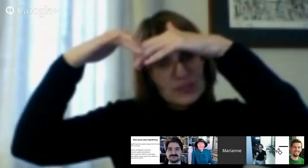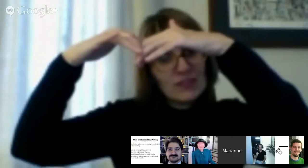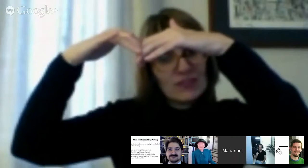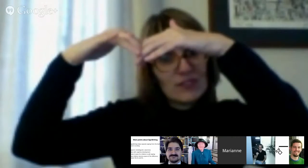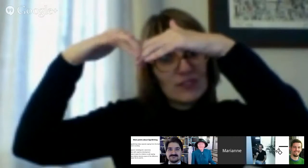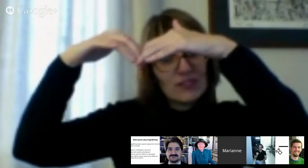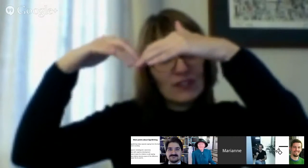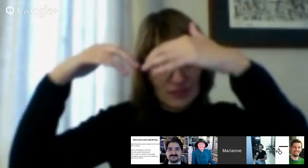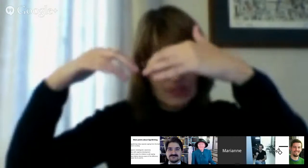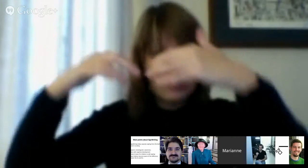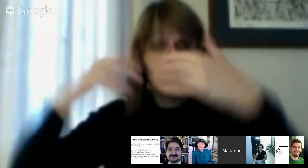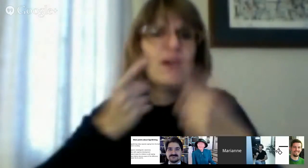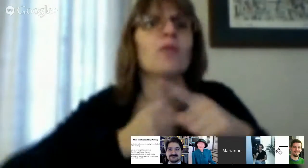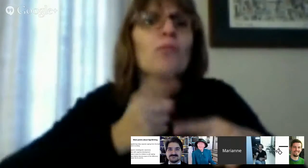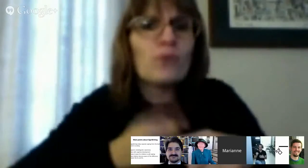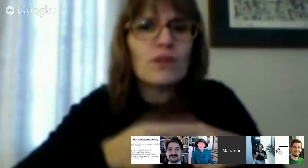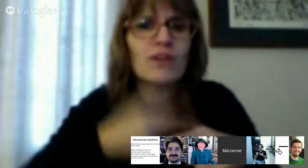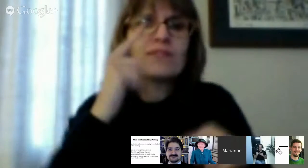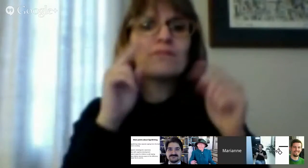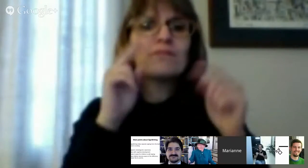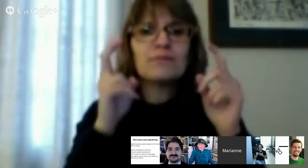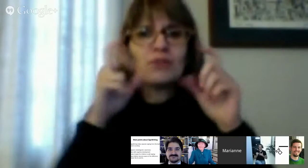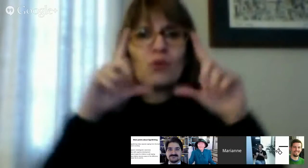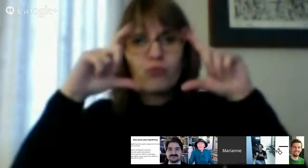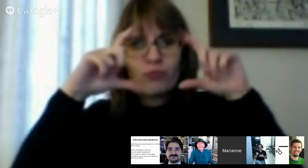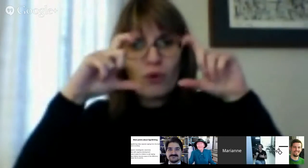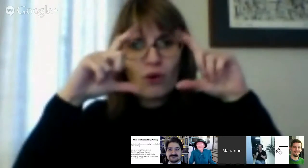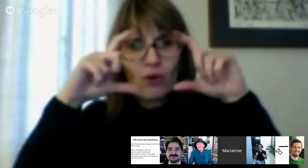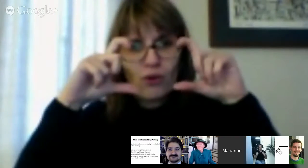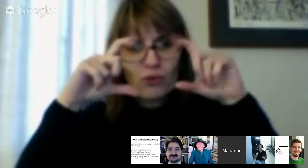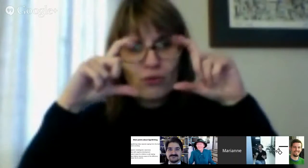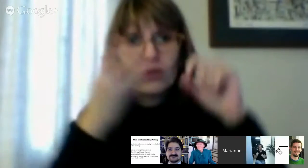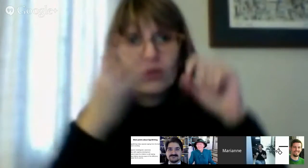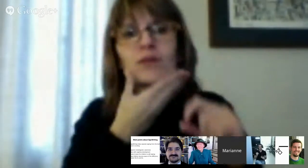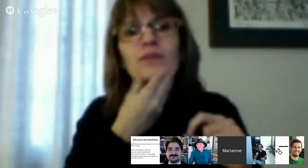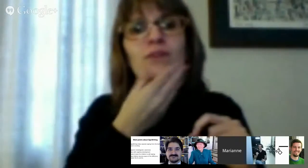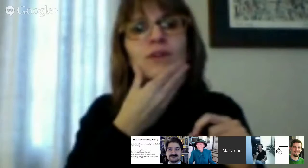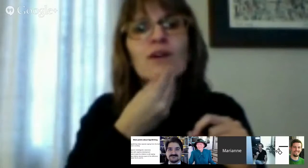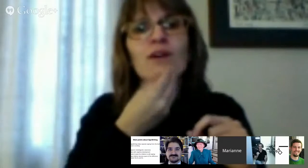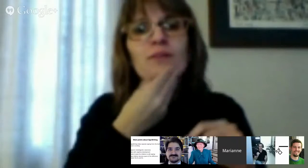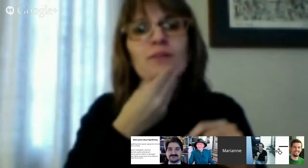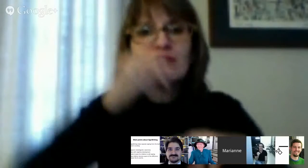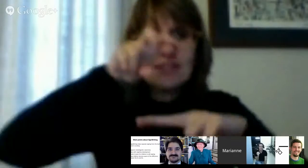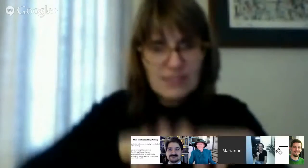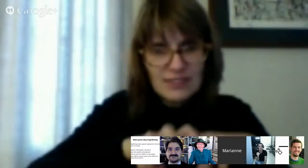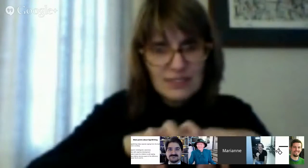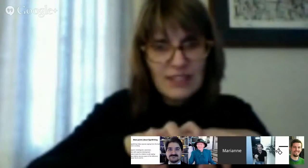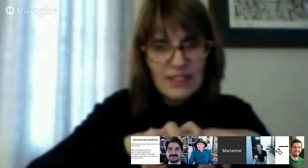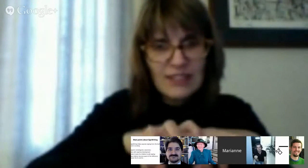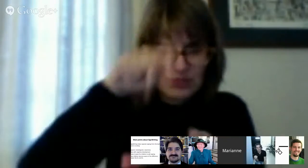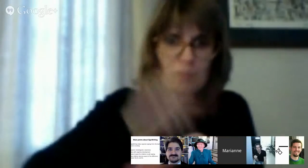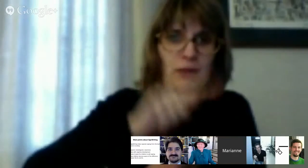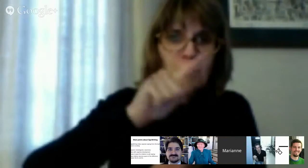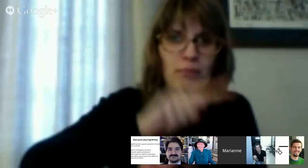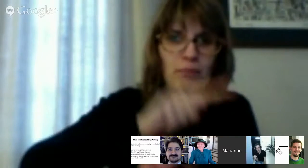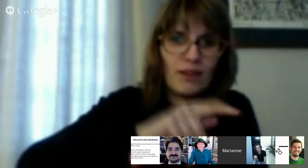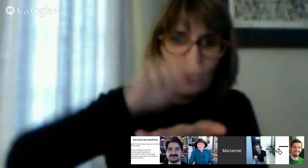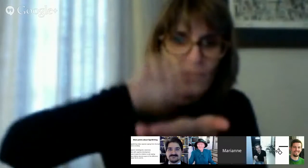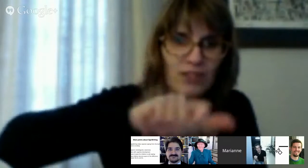língua que elas estão escrevendo faz parte delas. É a língua delas. Então, nós